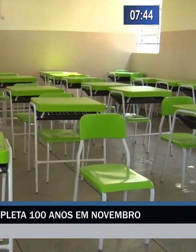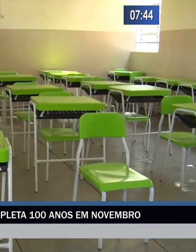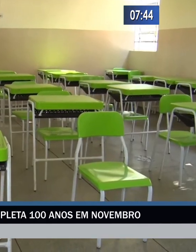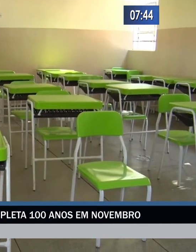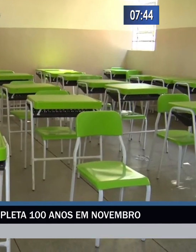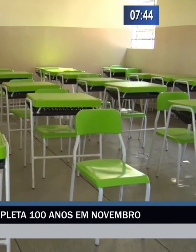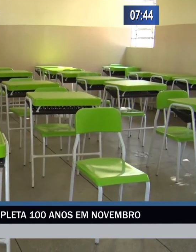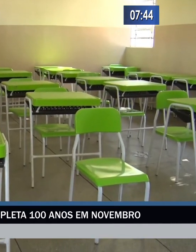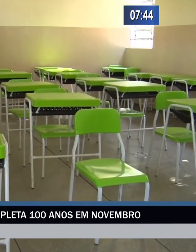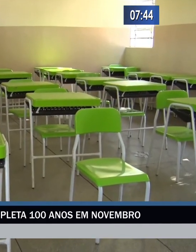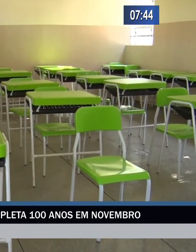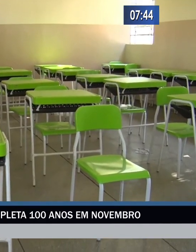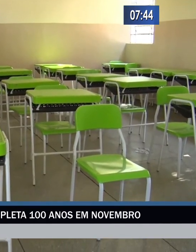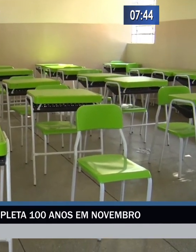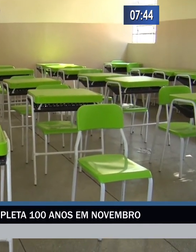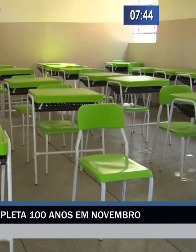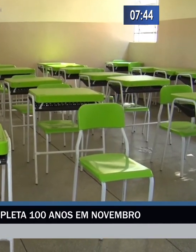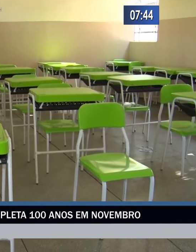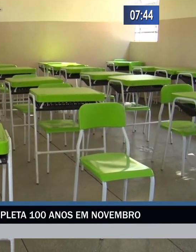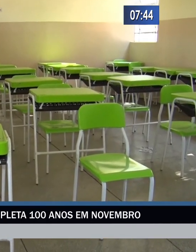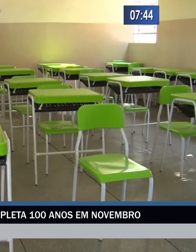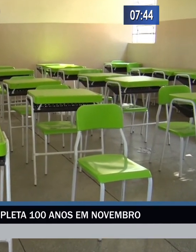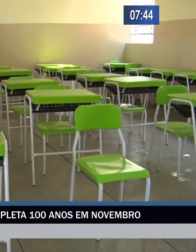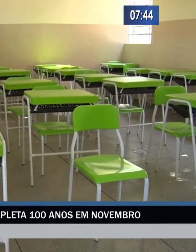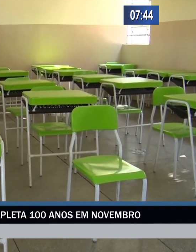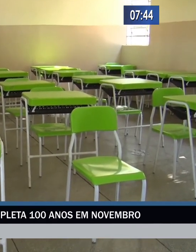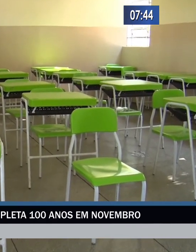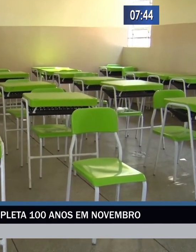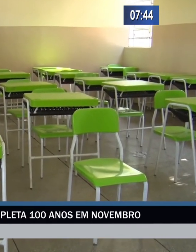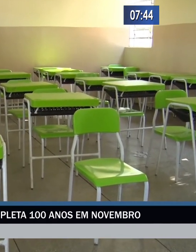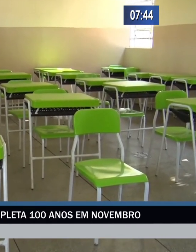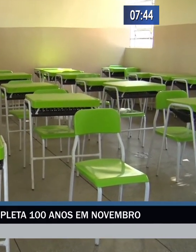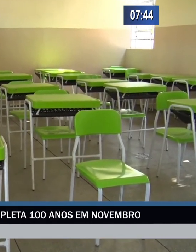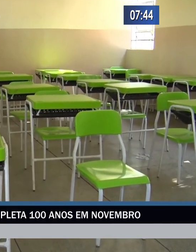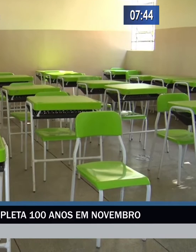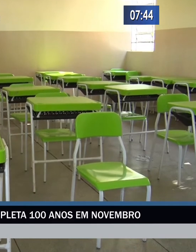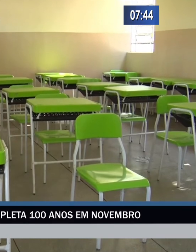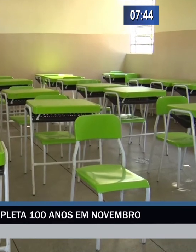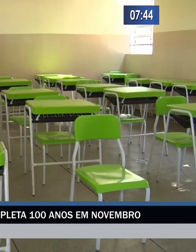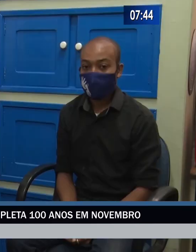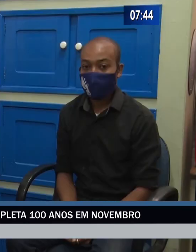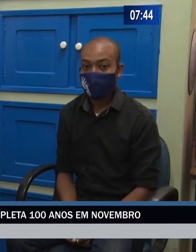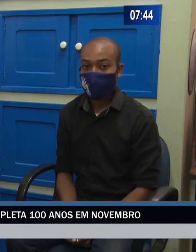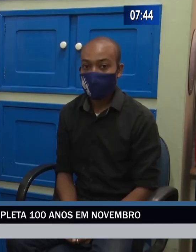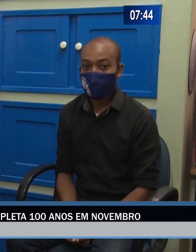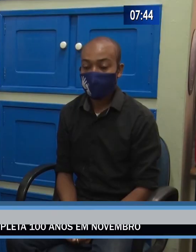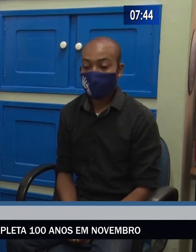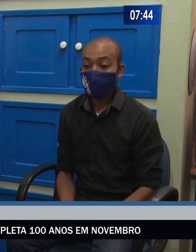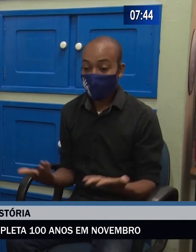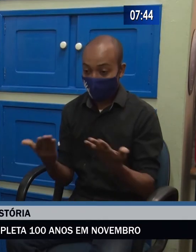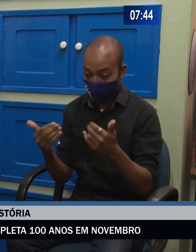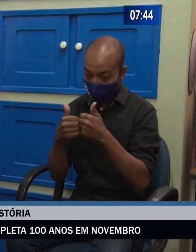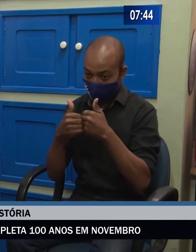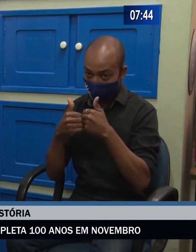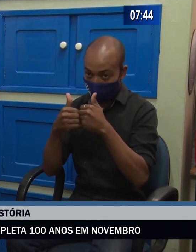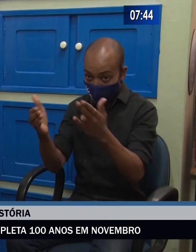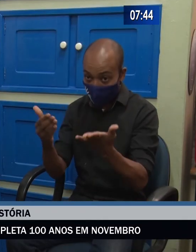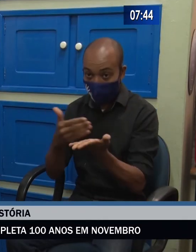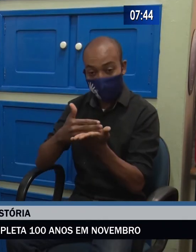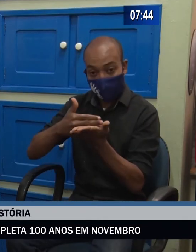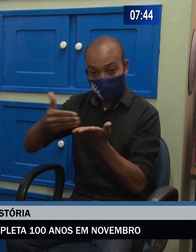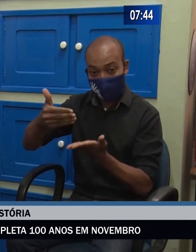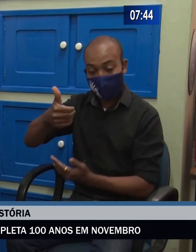para incentivar os alunos atuais a conseguirem ter acesso ao ensino superior. Para dar início à